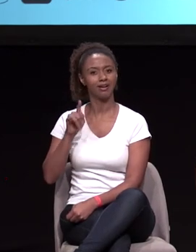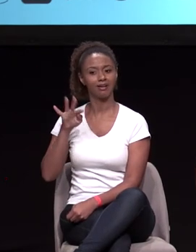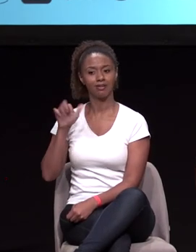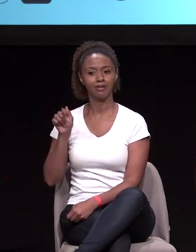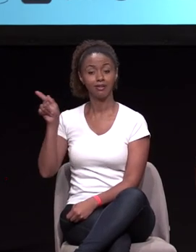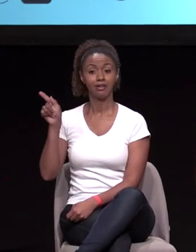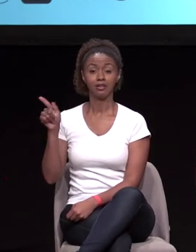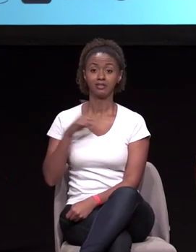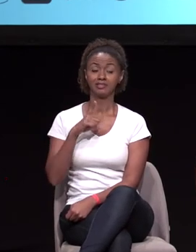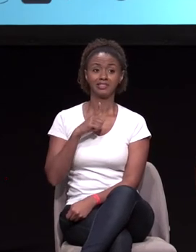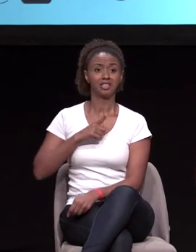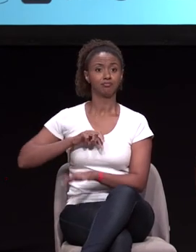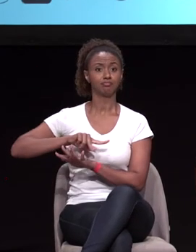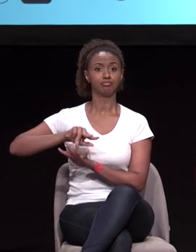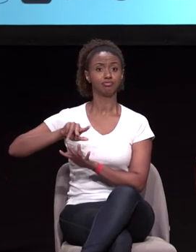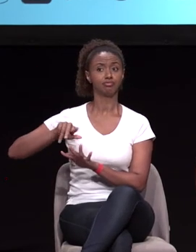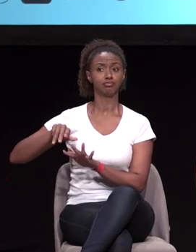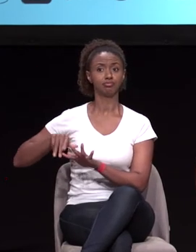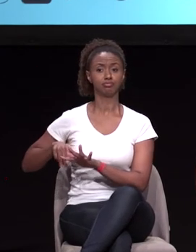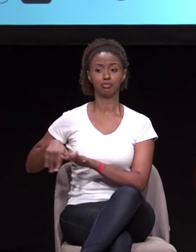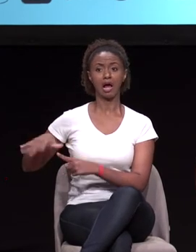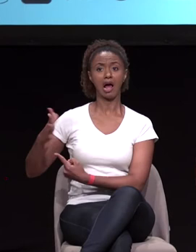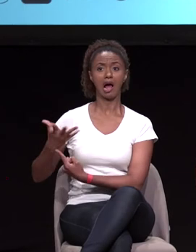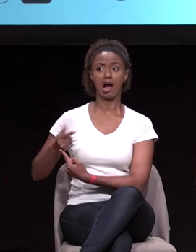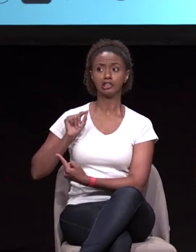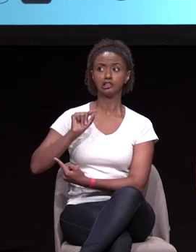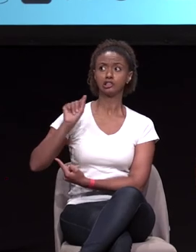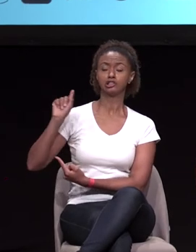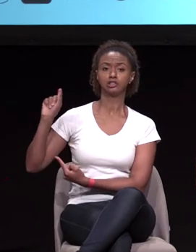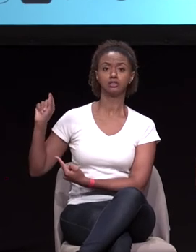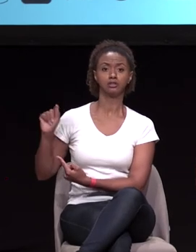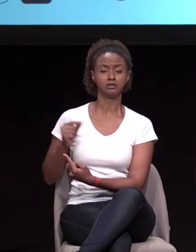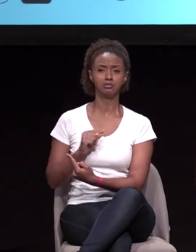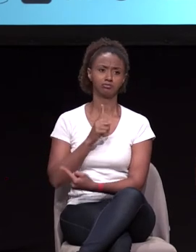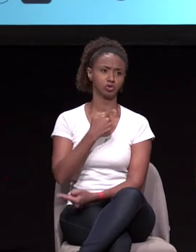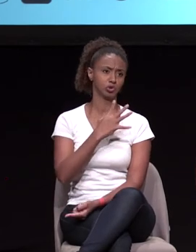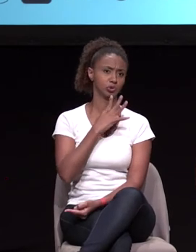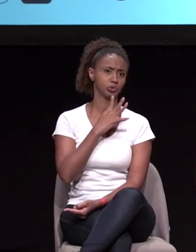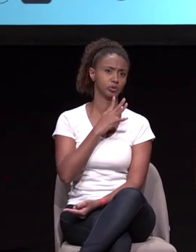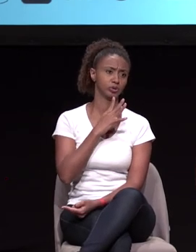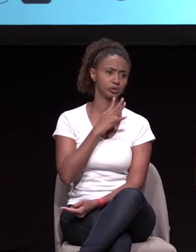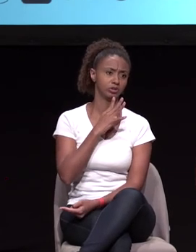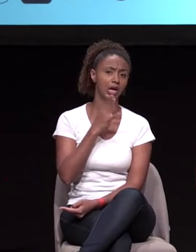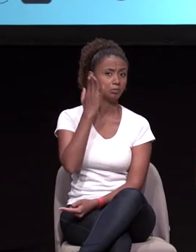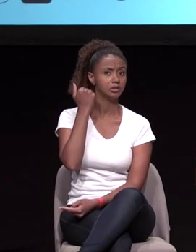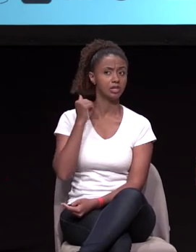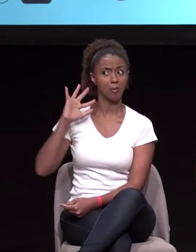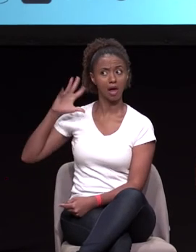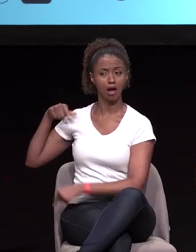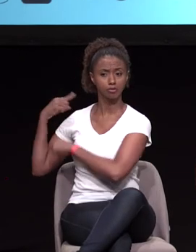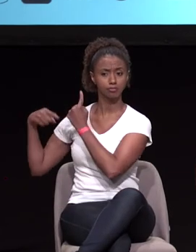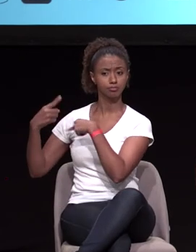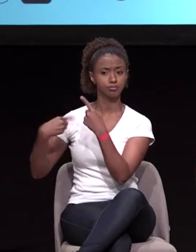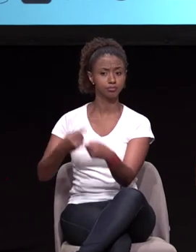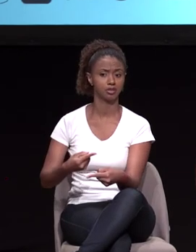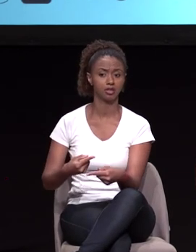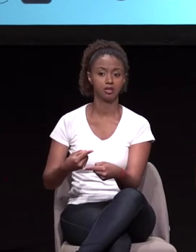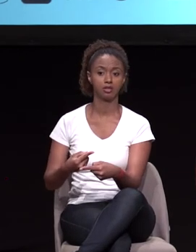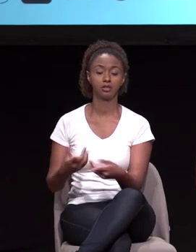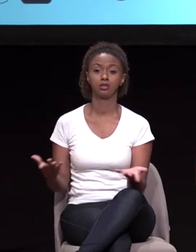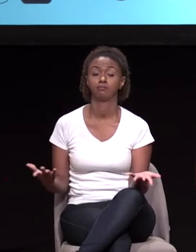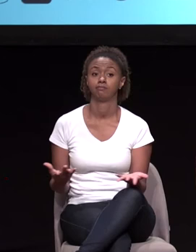série de individualidades artísticas que sabidamente são a afrodescendentes qual é o problema